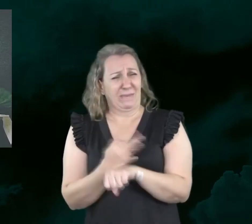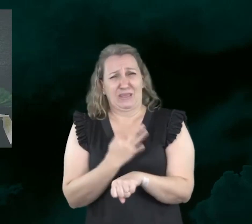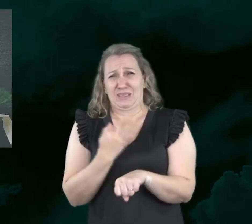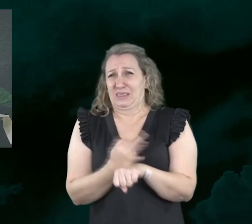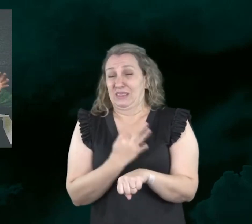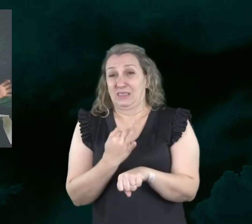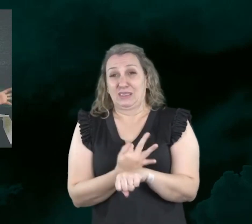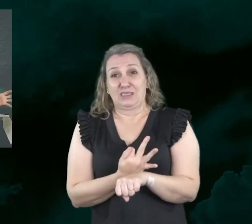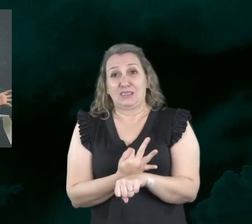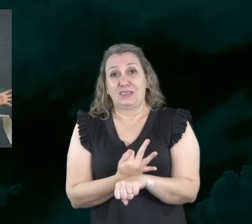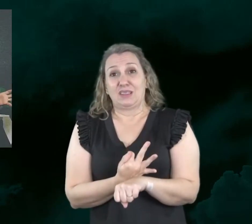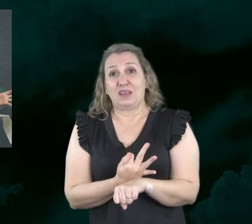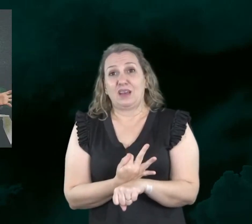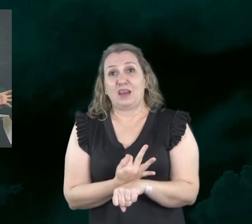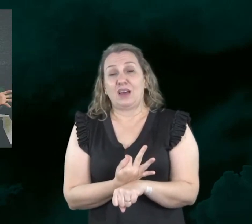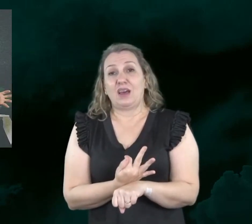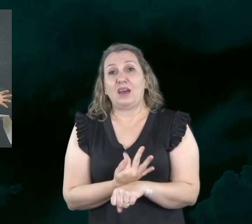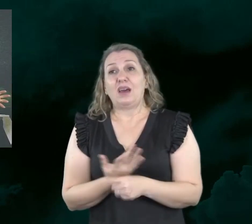você desiste.